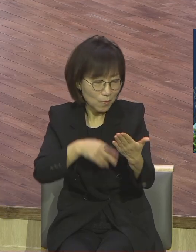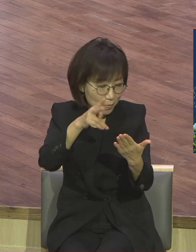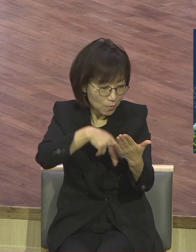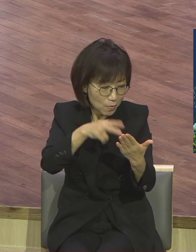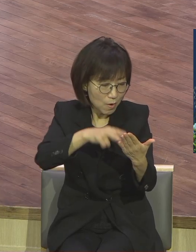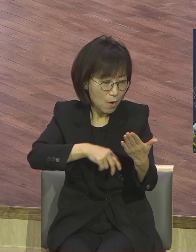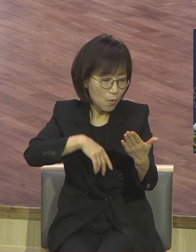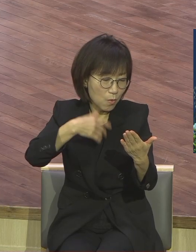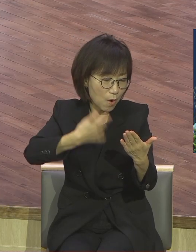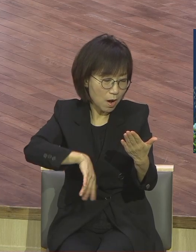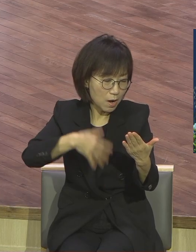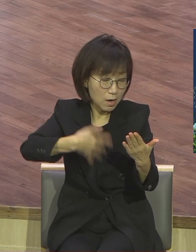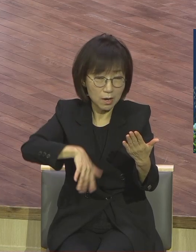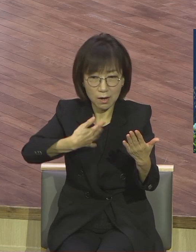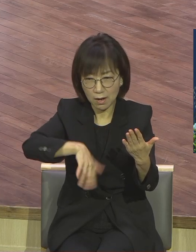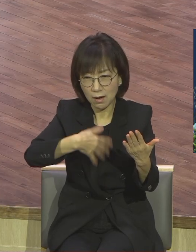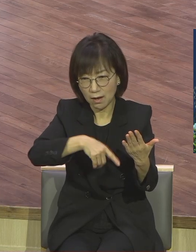없습니다.